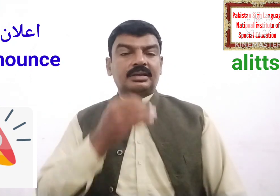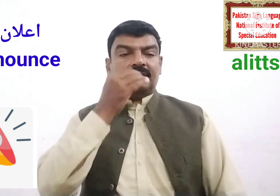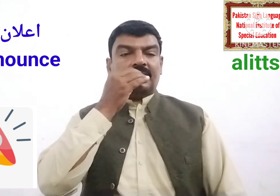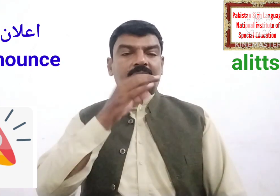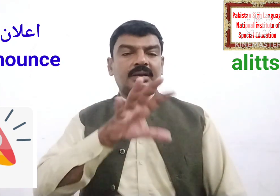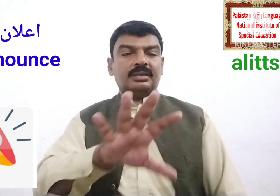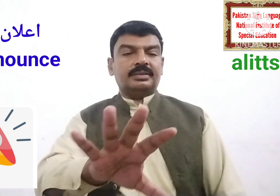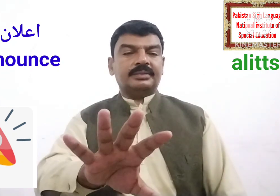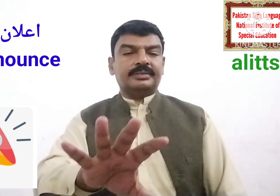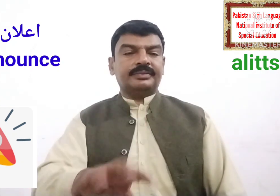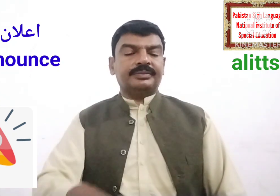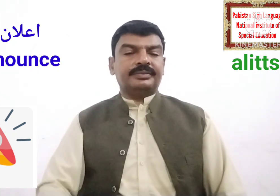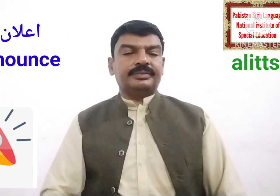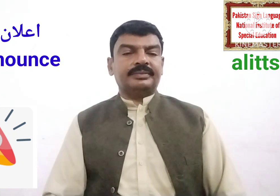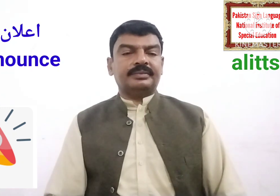एलान करना,